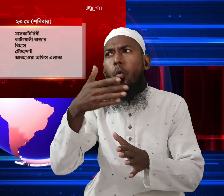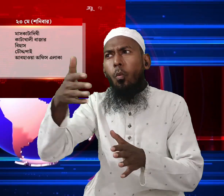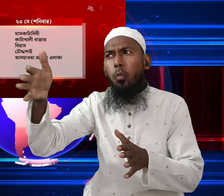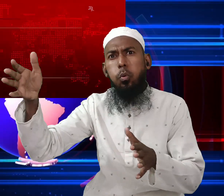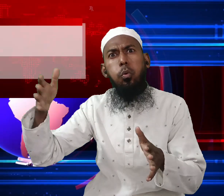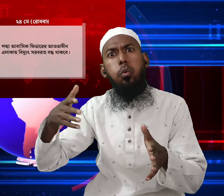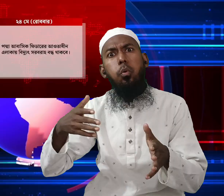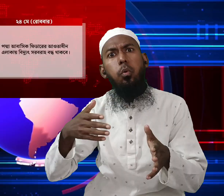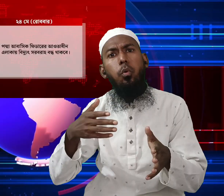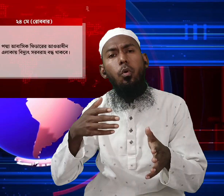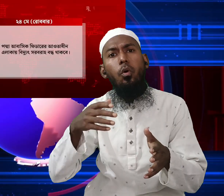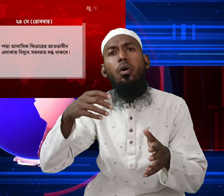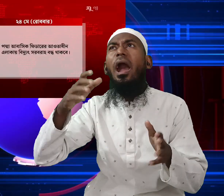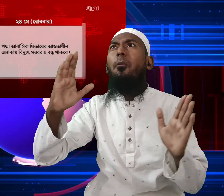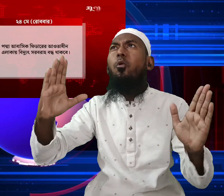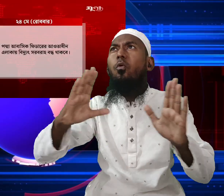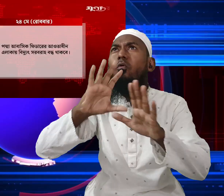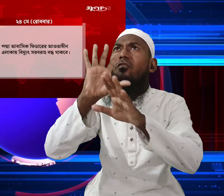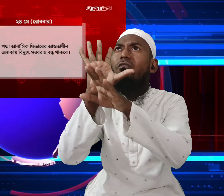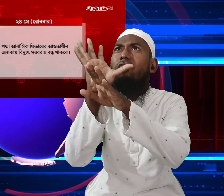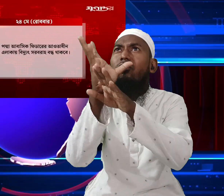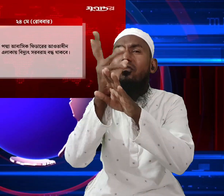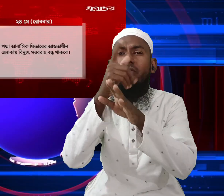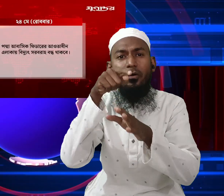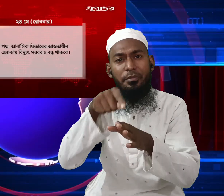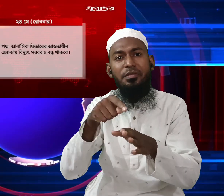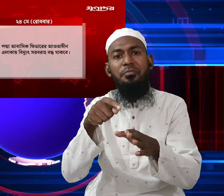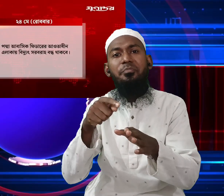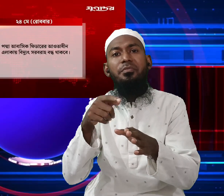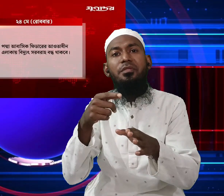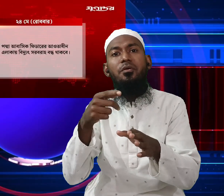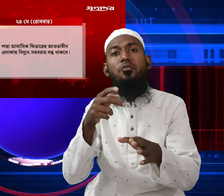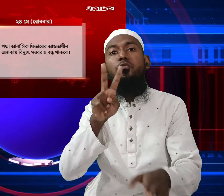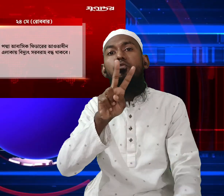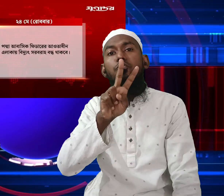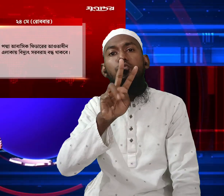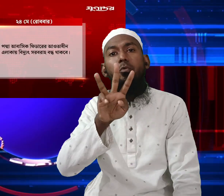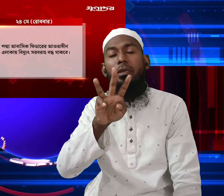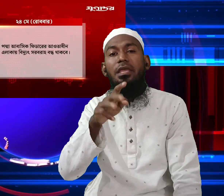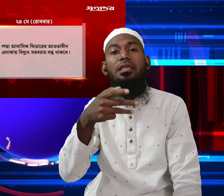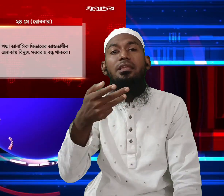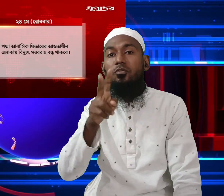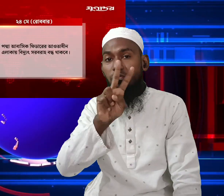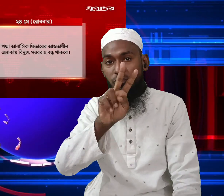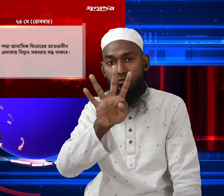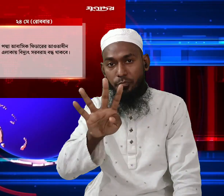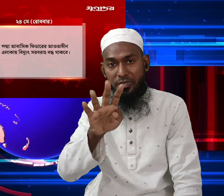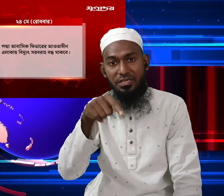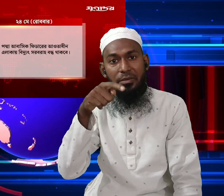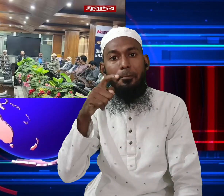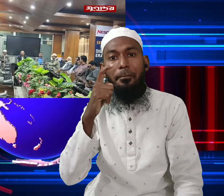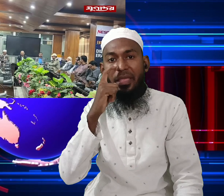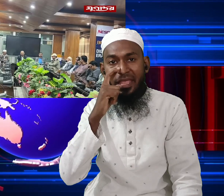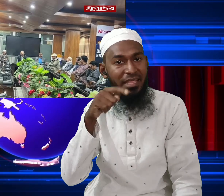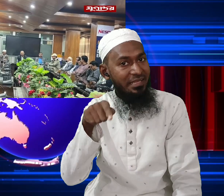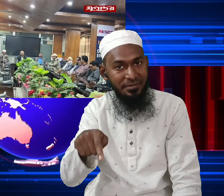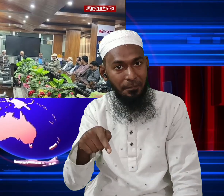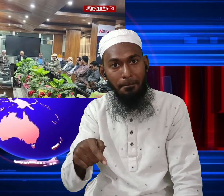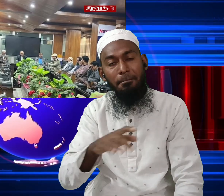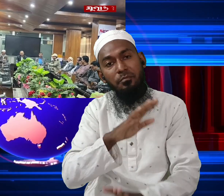বিদ্যুৎ। আগামী ২৪ মে অর্থাৎ রোববার পদ্মা আবাসিক ফিডারের আওতাধীন এলাকায় বিদ্যুৎ সরবরাহ বন্ধ থাকবে। বিজ্ঞপ্তিতে সাময়িক এই